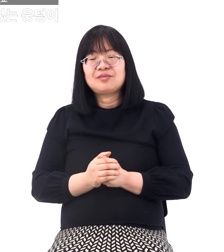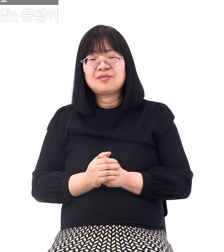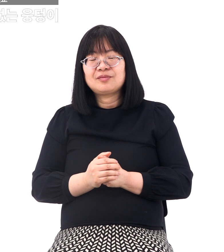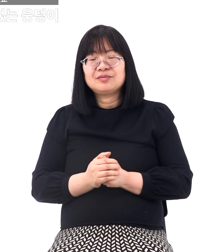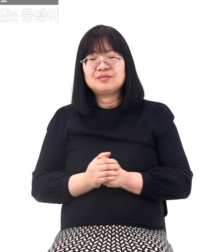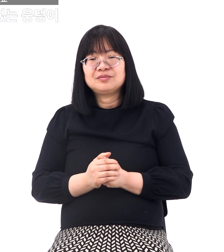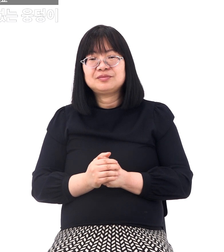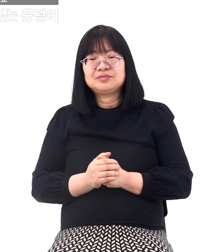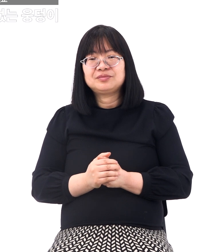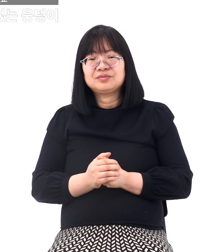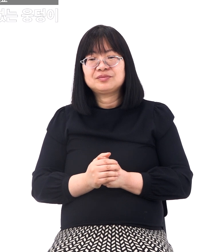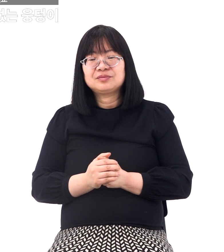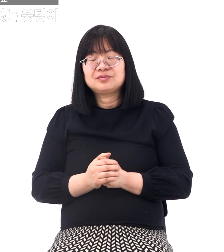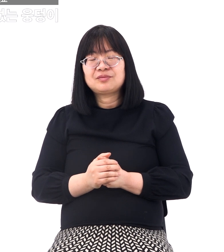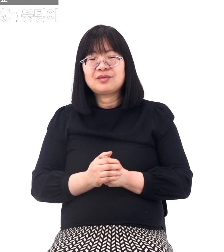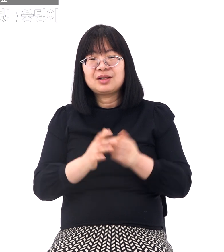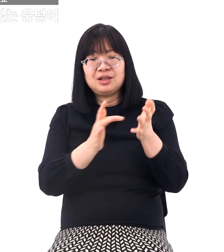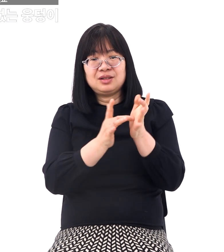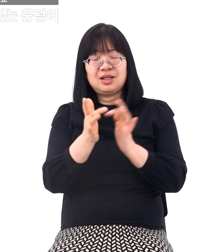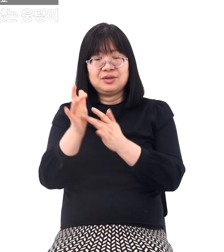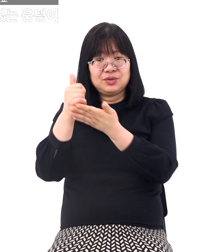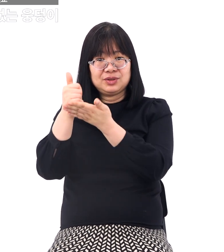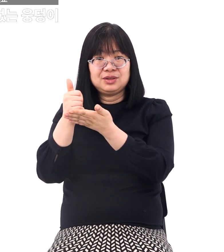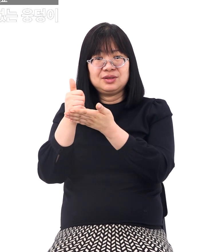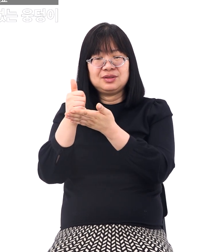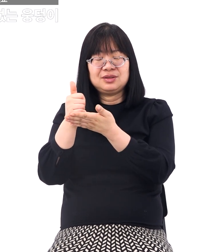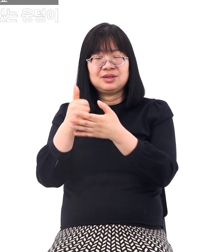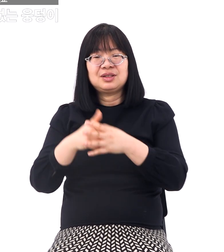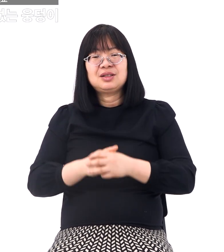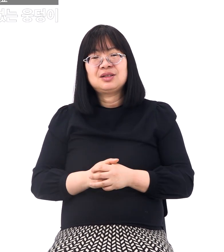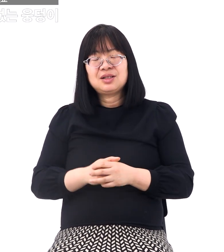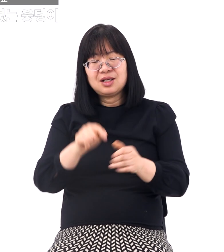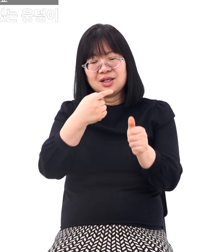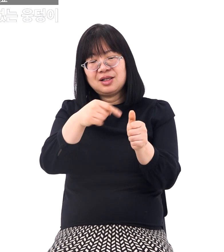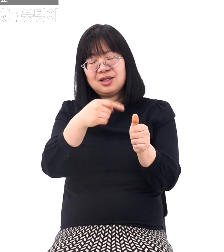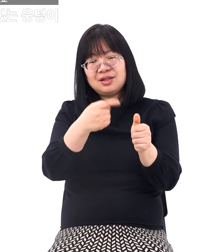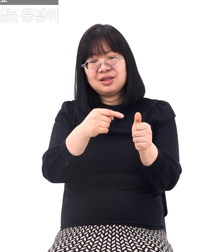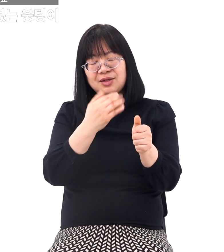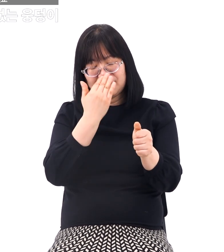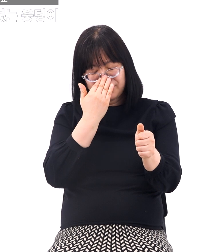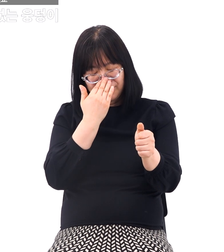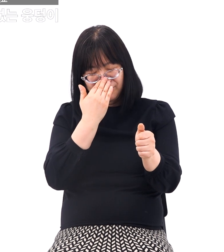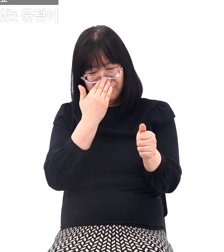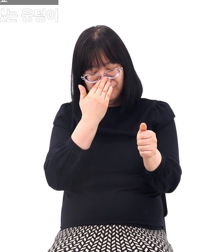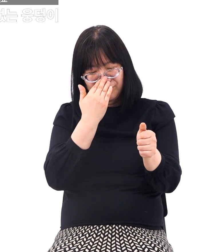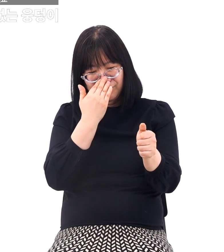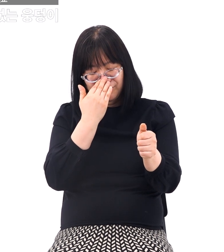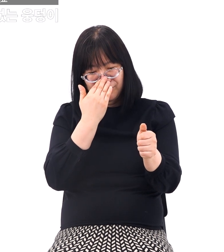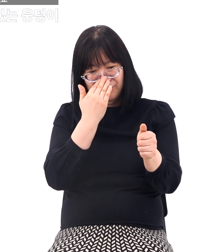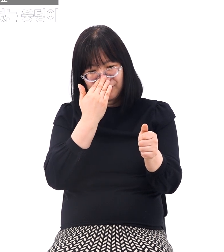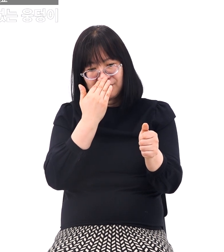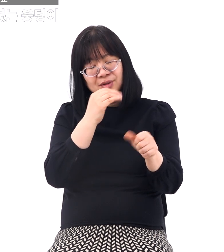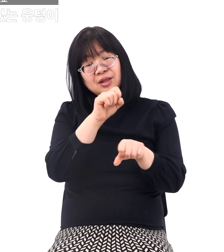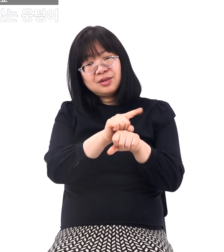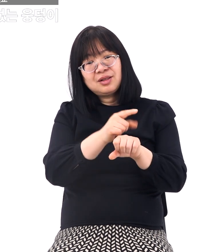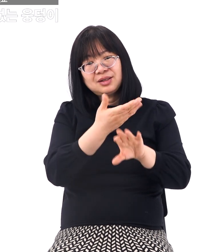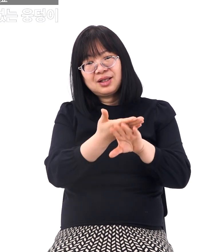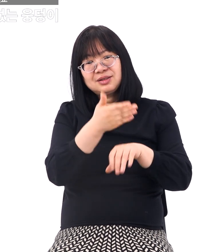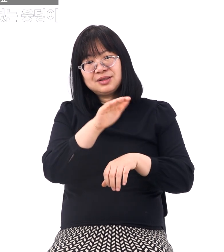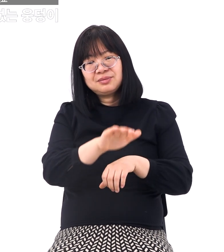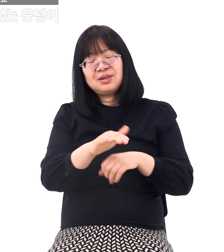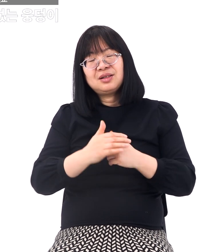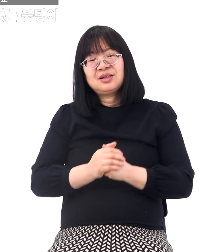그래서 조금 예수님이 가르쳐 주신 겸손이 또 성격이 다르지만